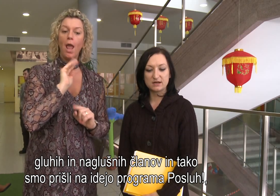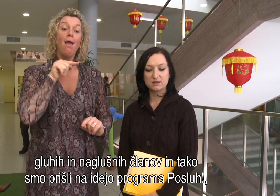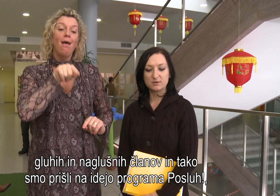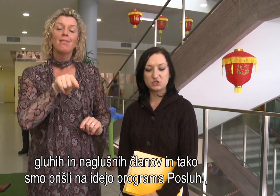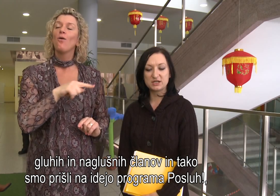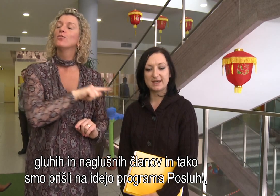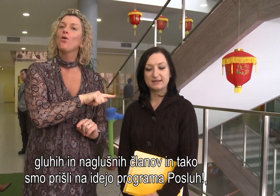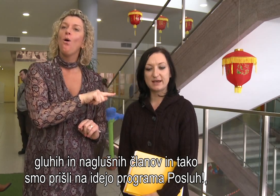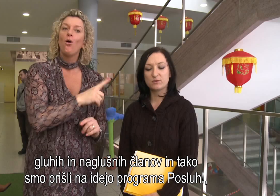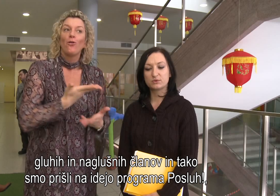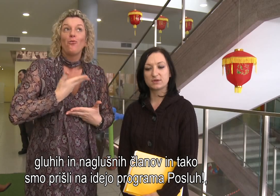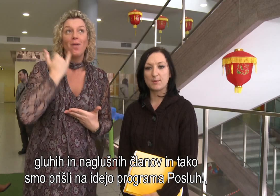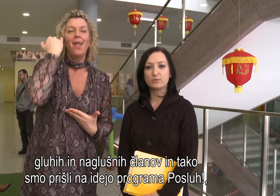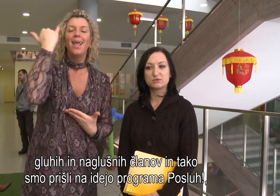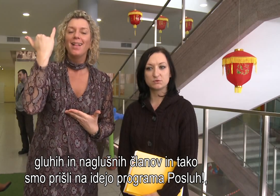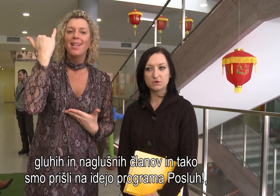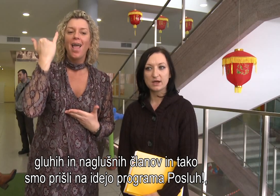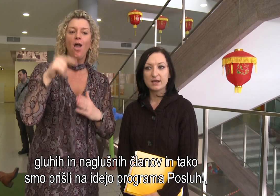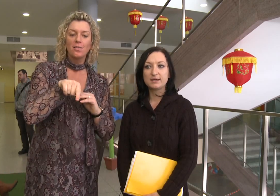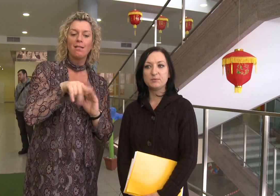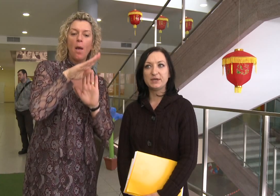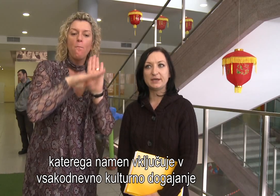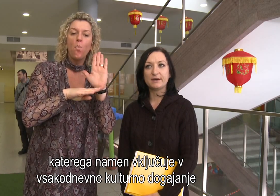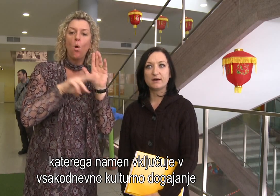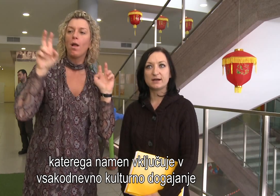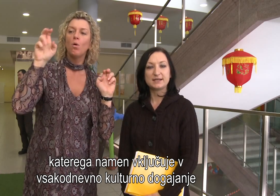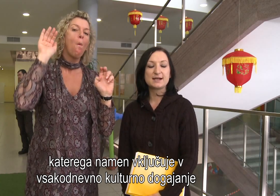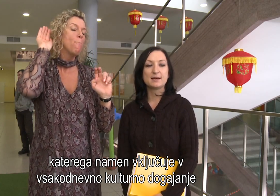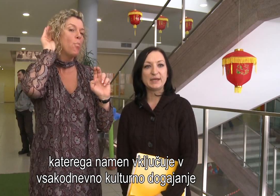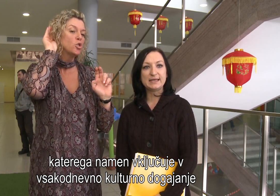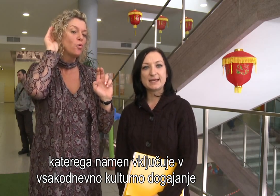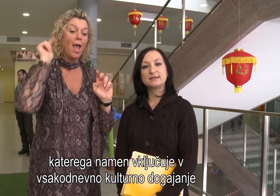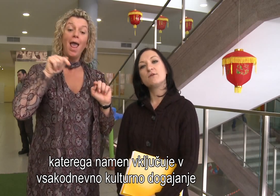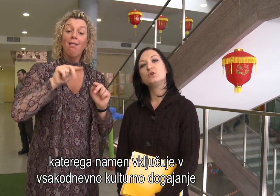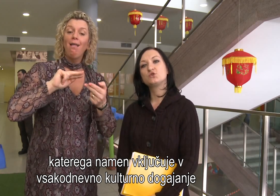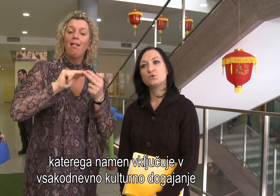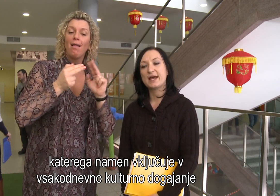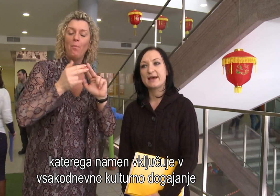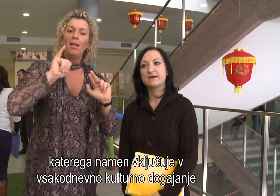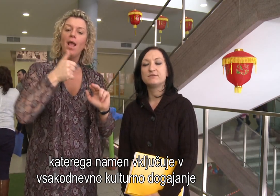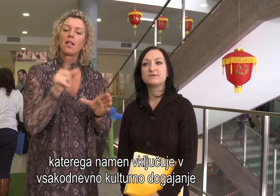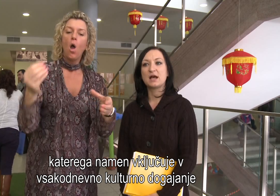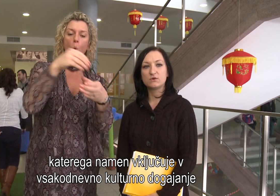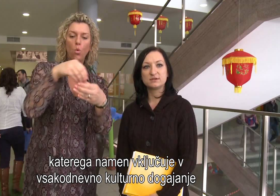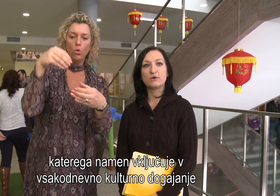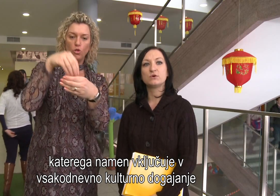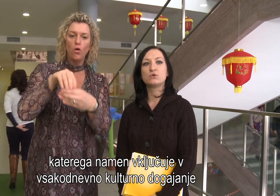nekako prišli na idejo programa Posluh, katerega namen je, da vključuje vsakodnevno